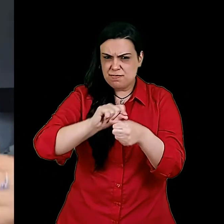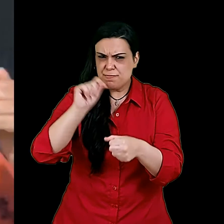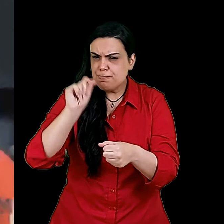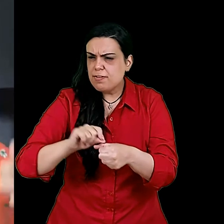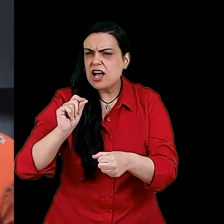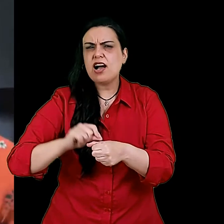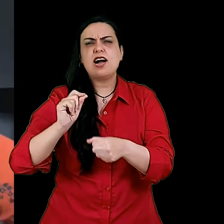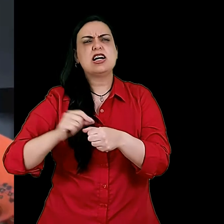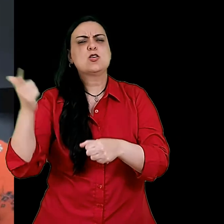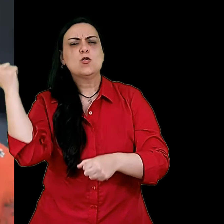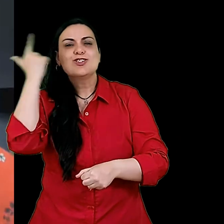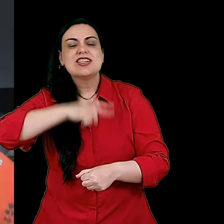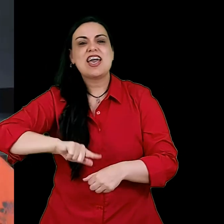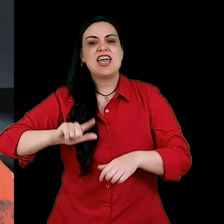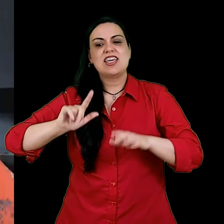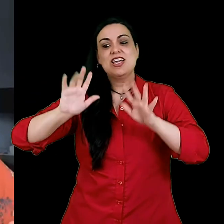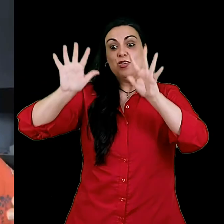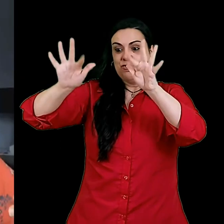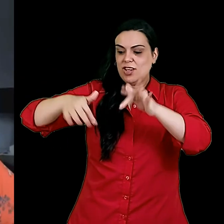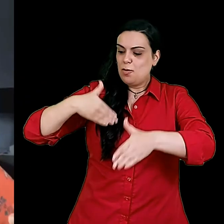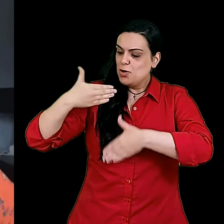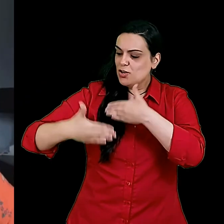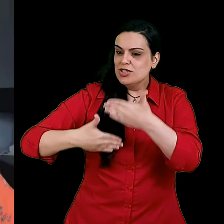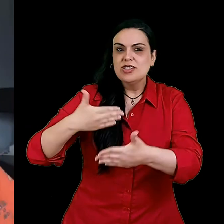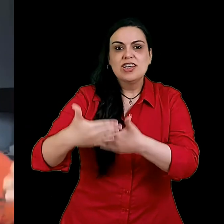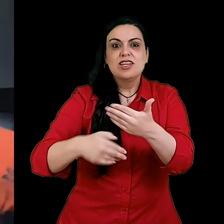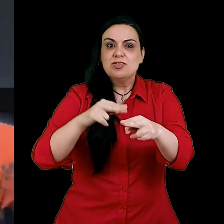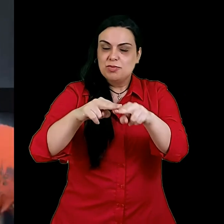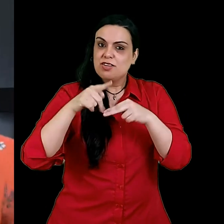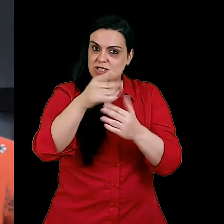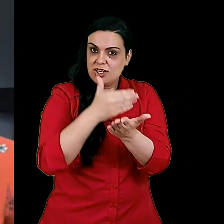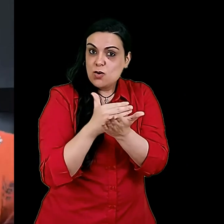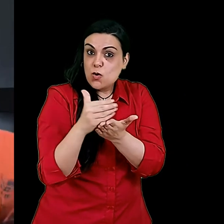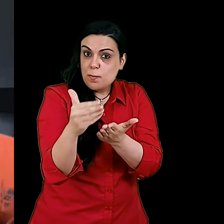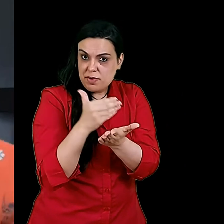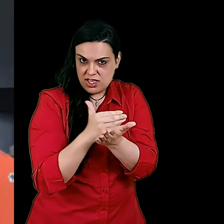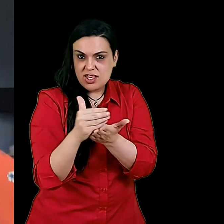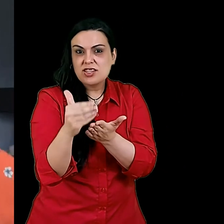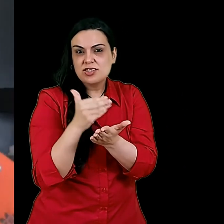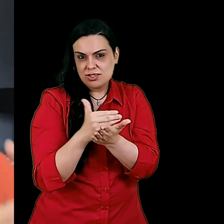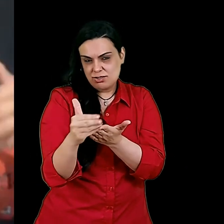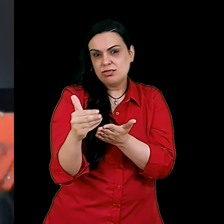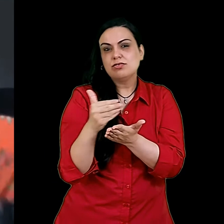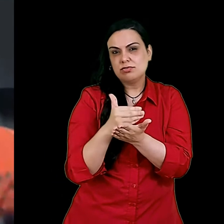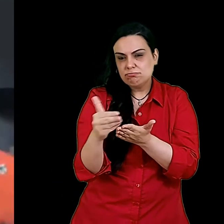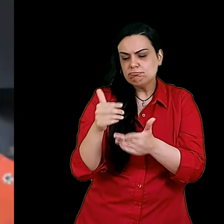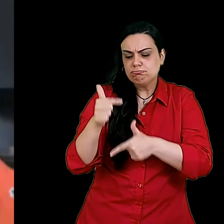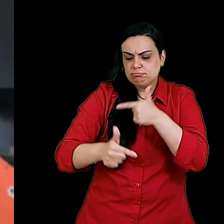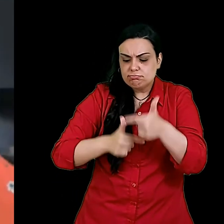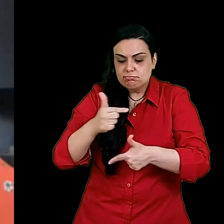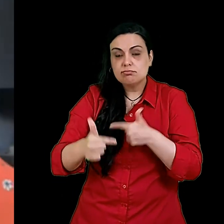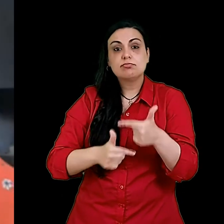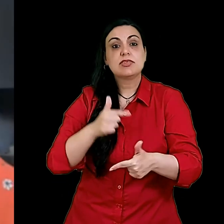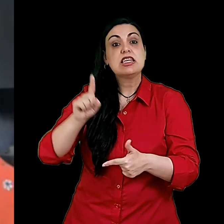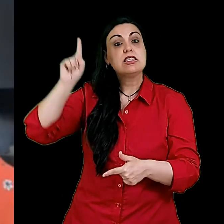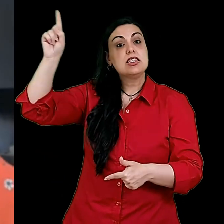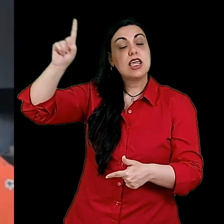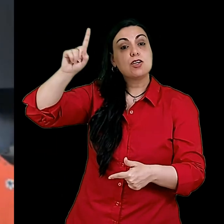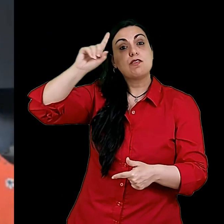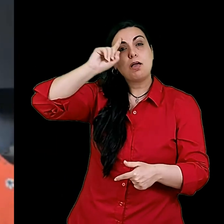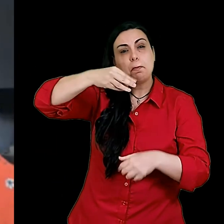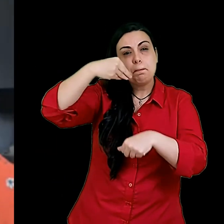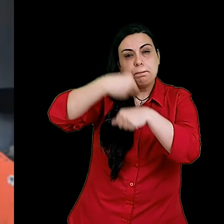missão, até que a missão se cumpra, até que você chegue ao final do processo, uma vez que você está no início da